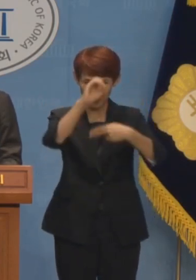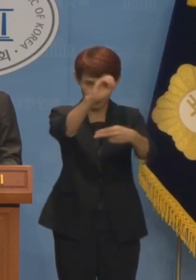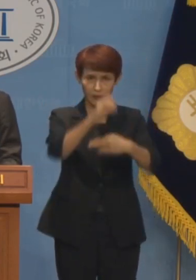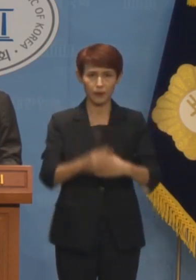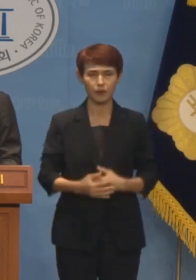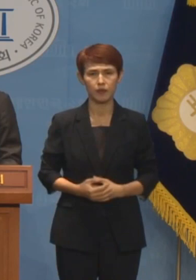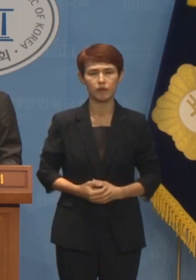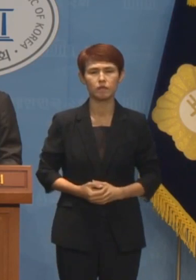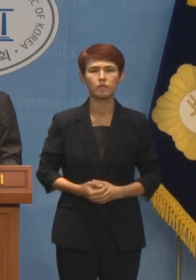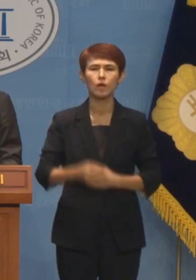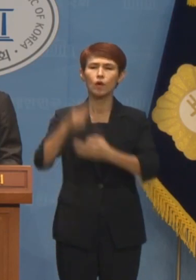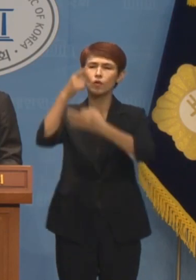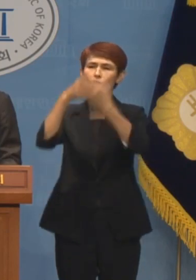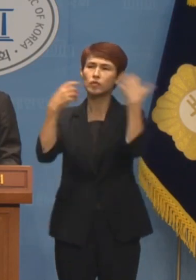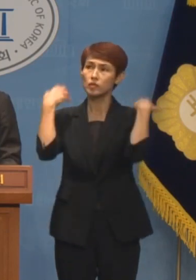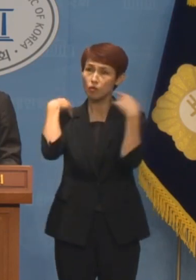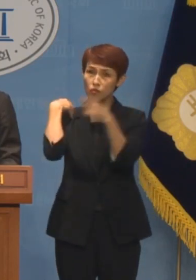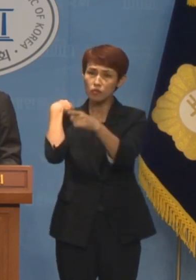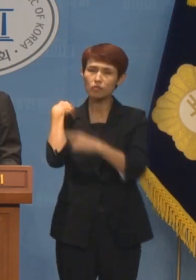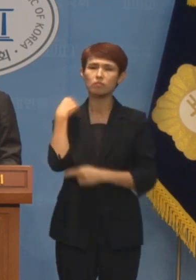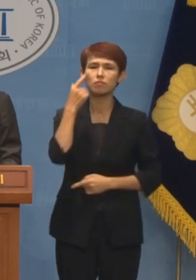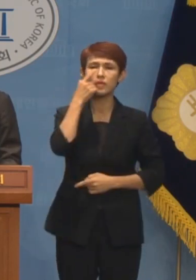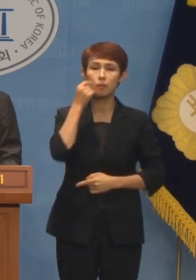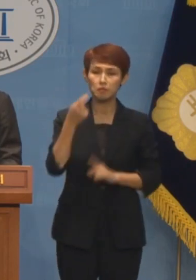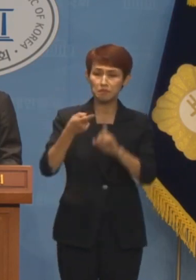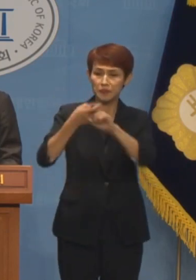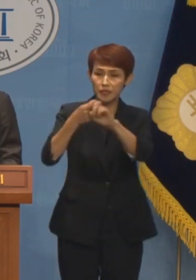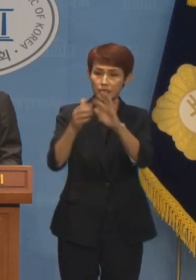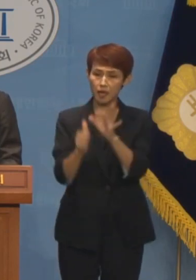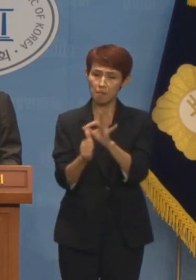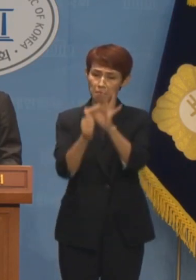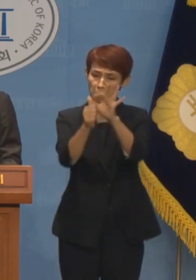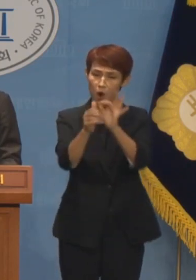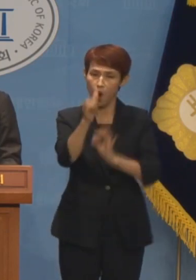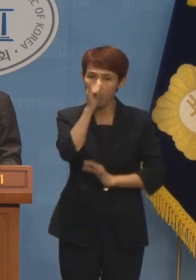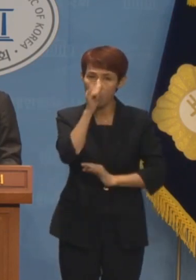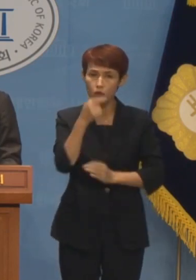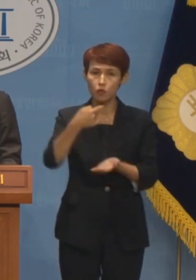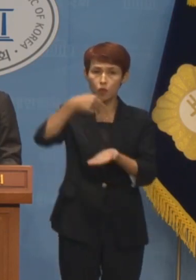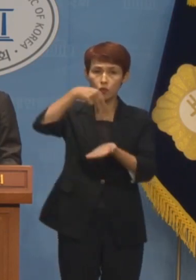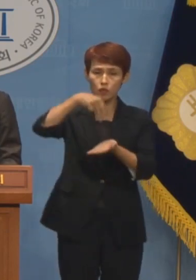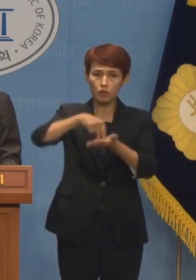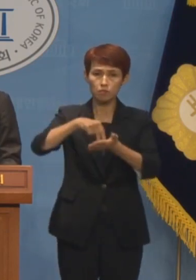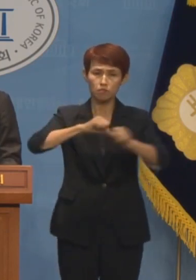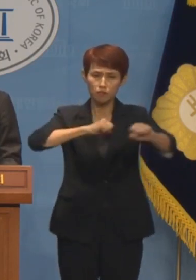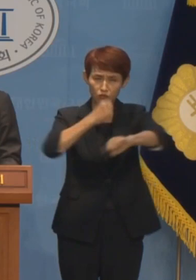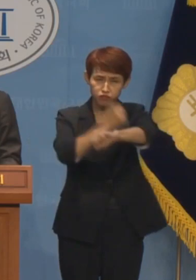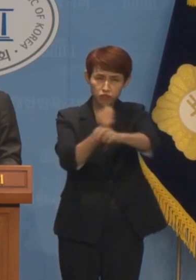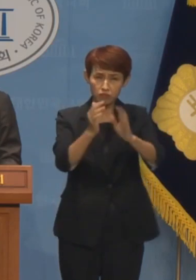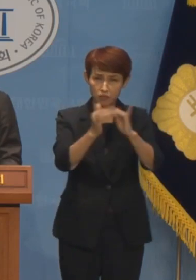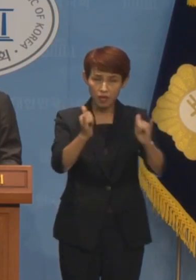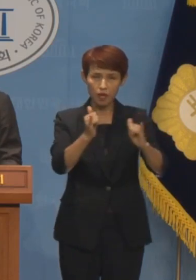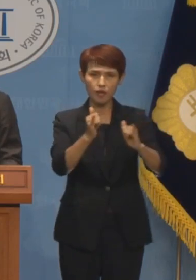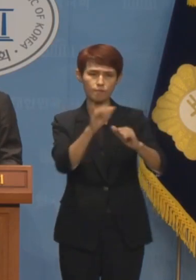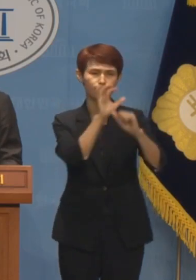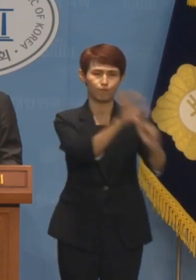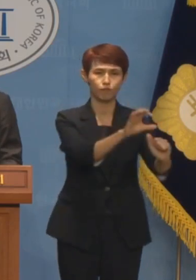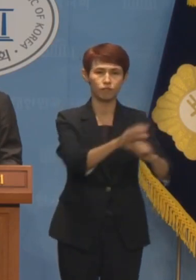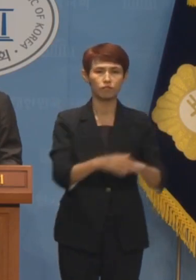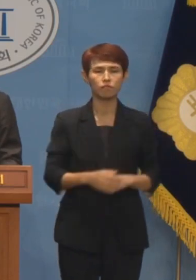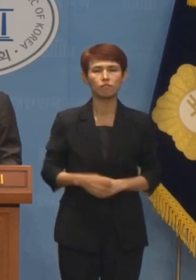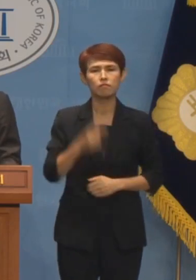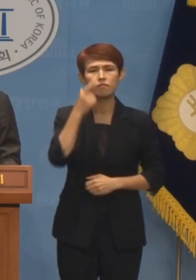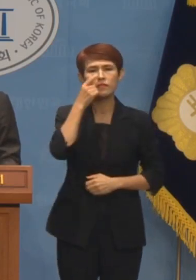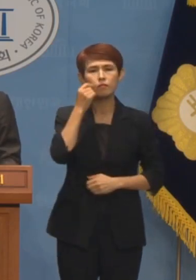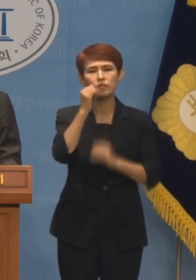윤석열 정부는 친인 일산을 기용하며 독립유공자를 탄압하고 일본 과거사를 덮어주는